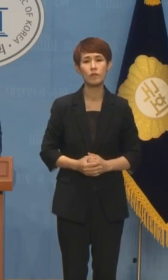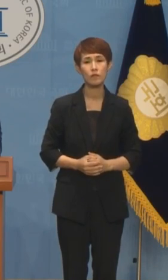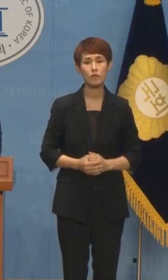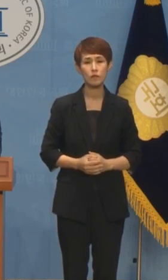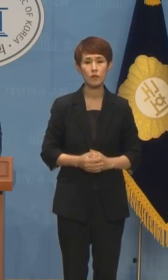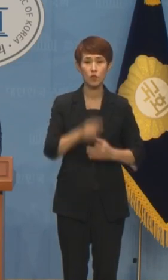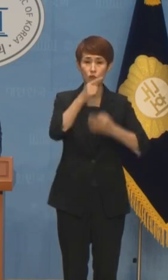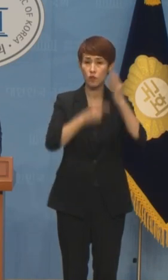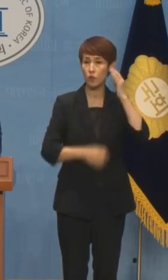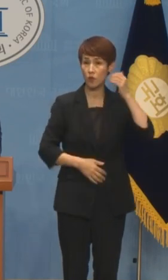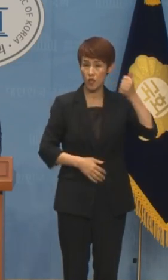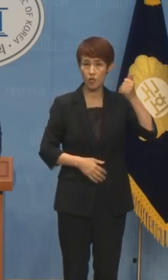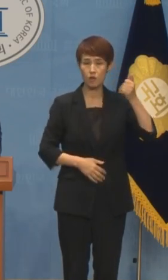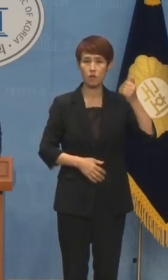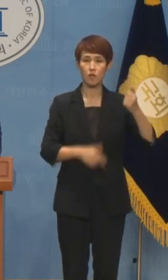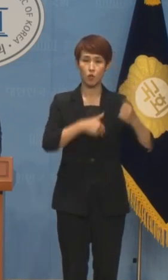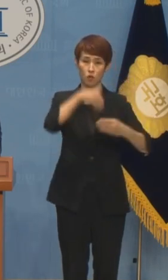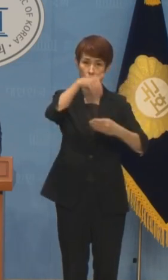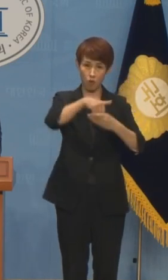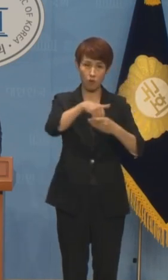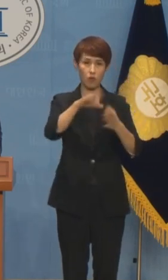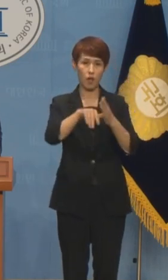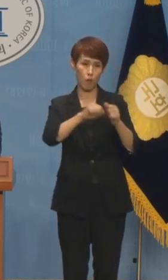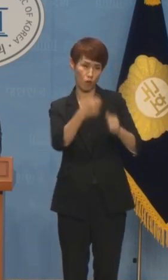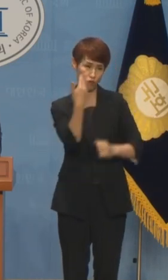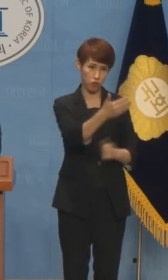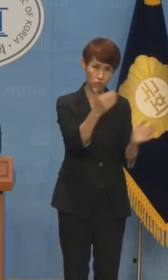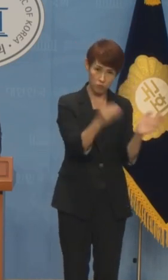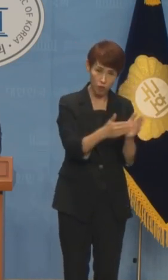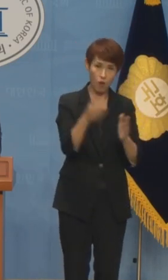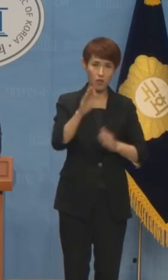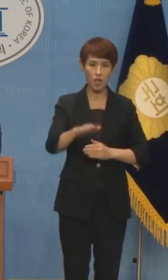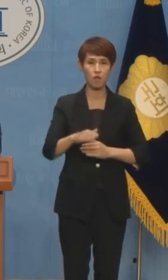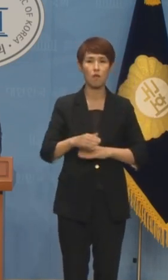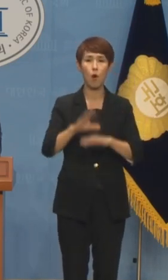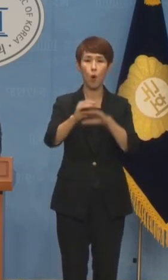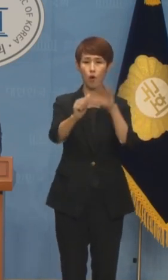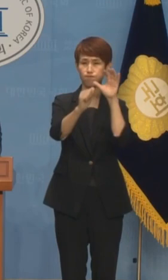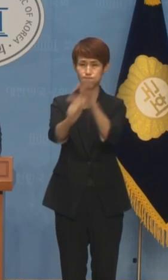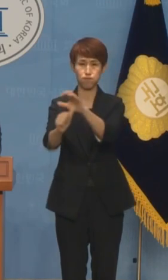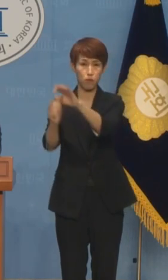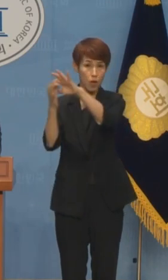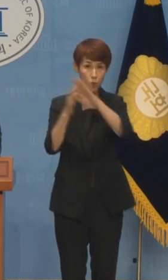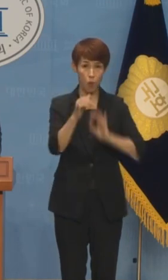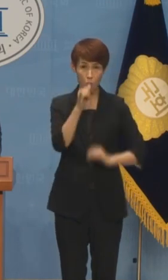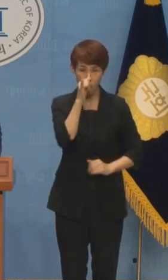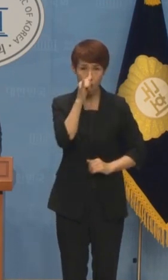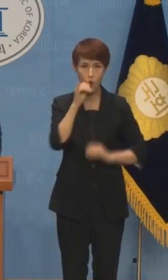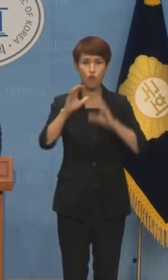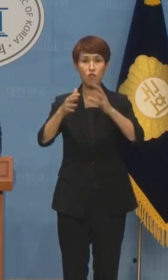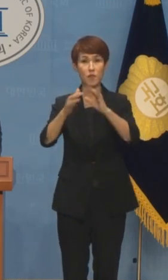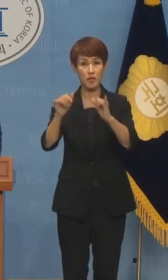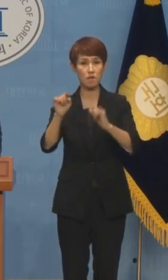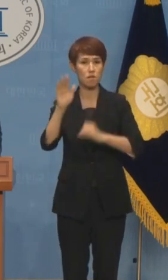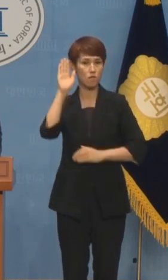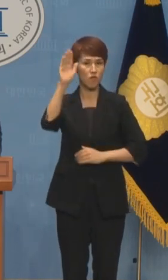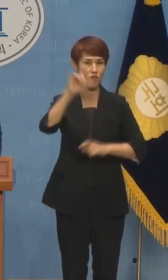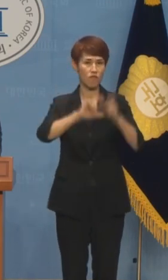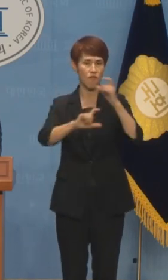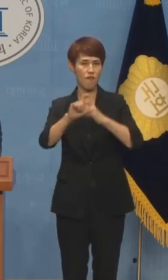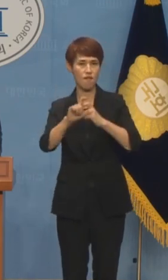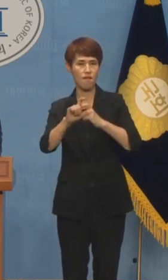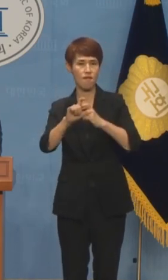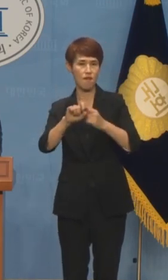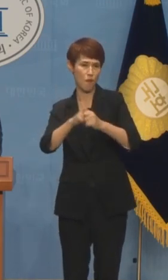윤석열 대통령이 총선 민의를 외면하고 언론 탄압을 계속한다면 국민의 더 큰 저항에